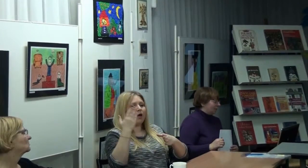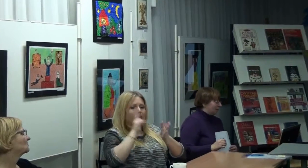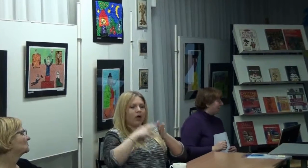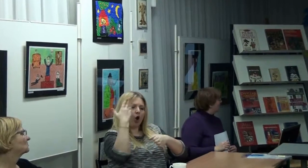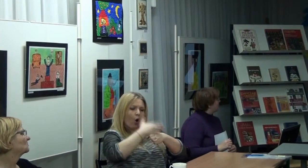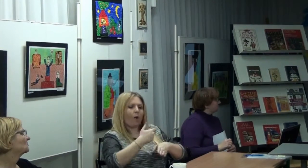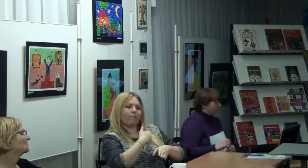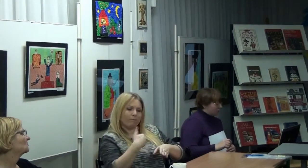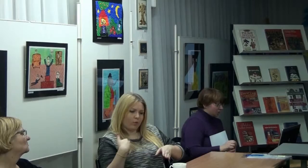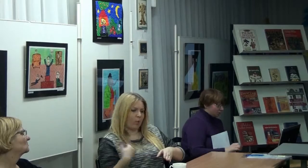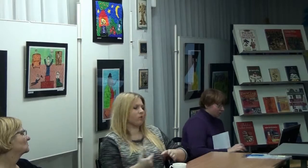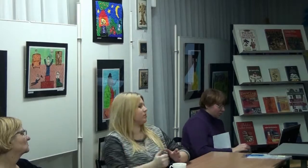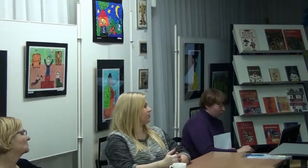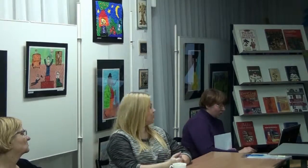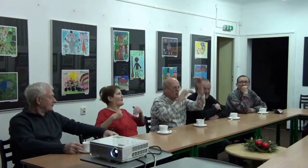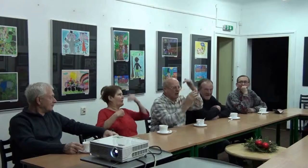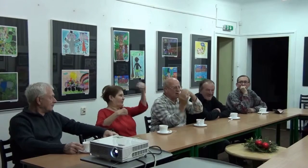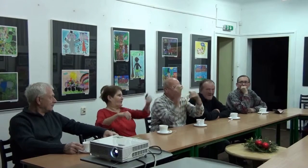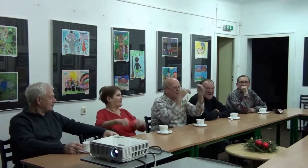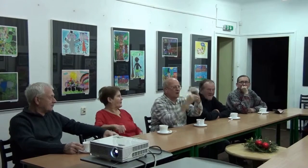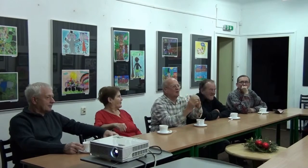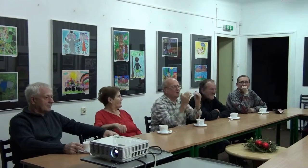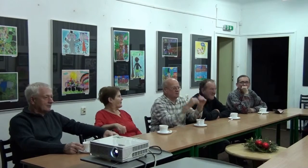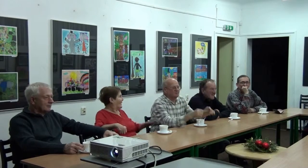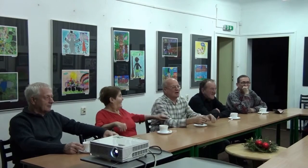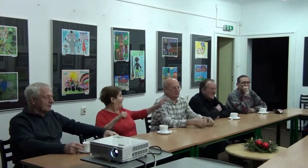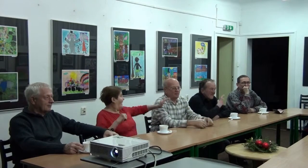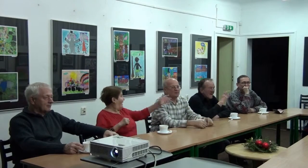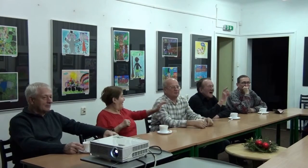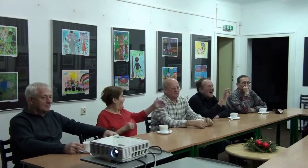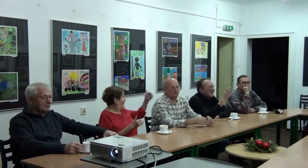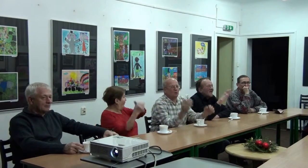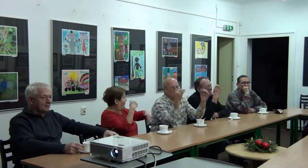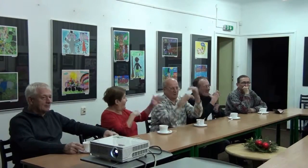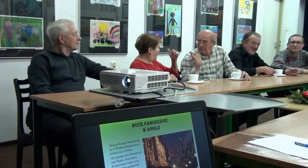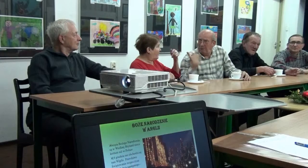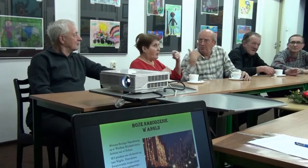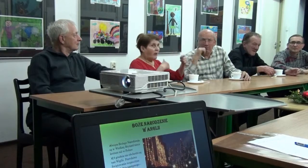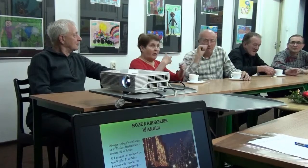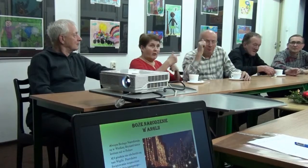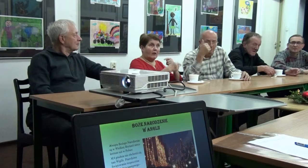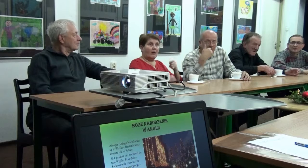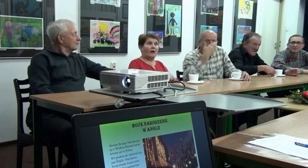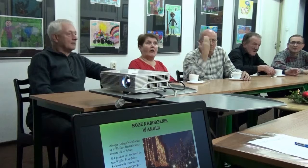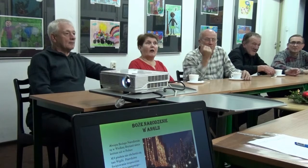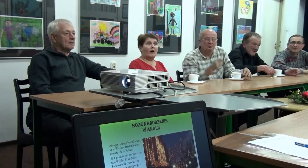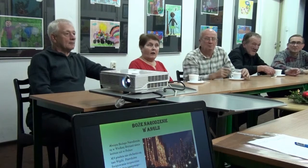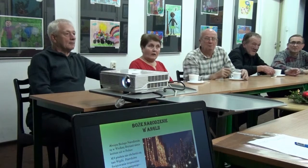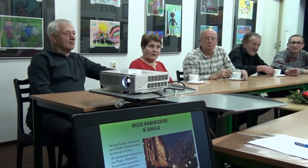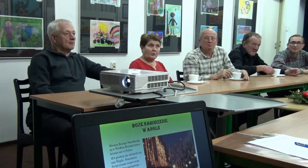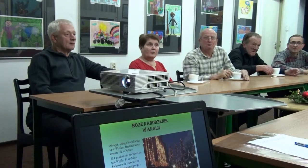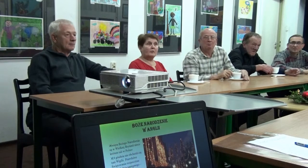fun. Un niñito muy bonito ha nacido en mi portal. Con su carita de